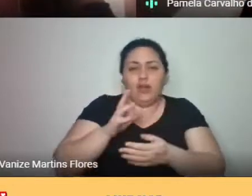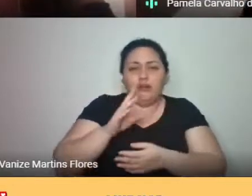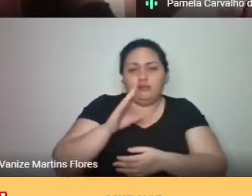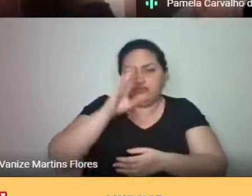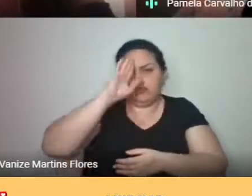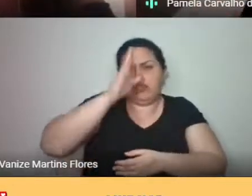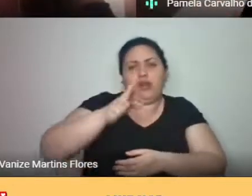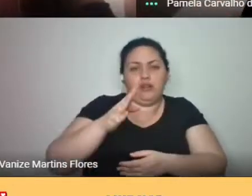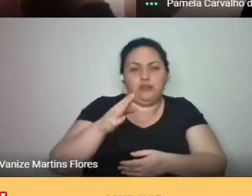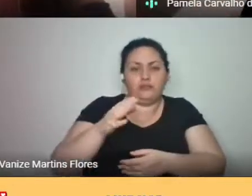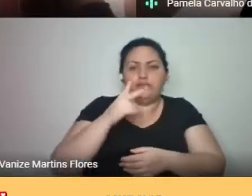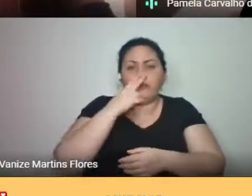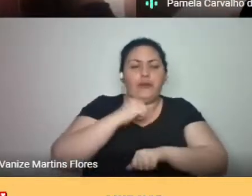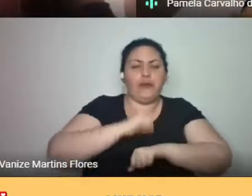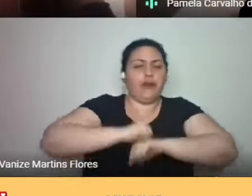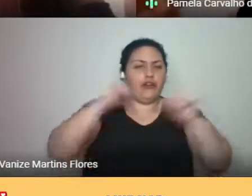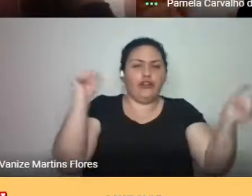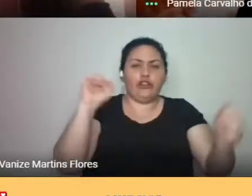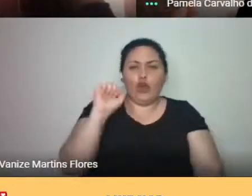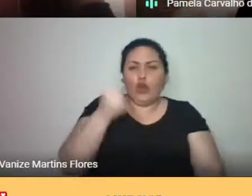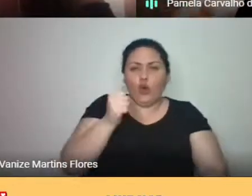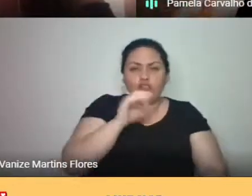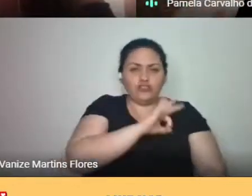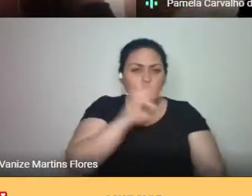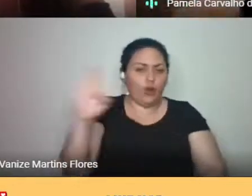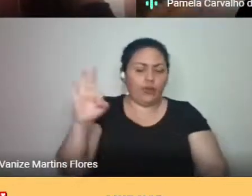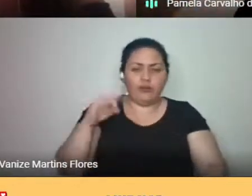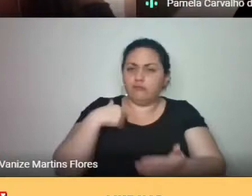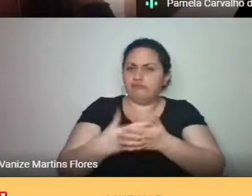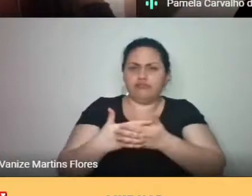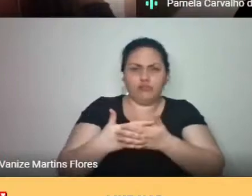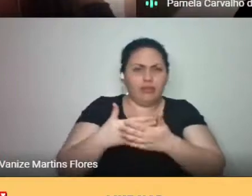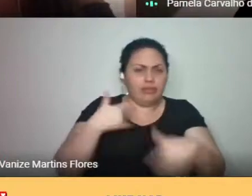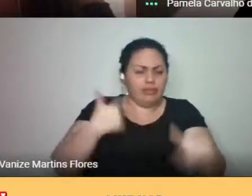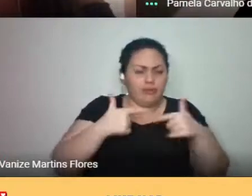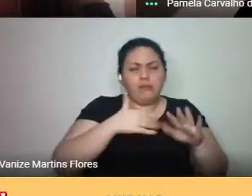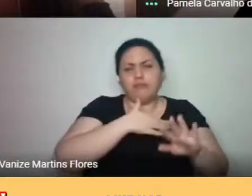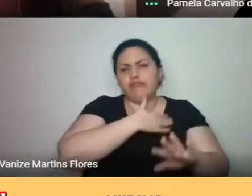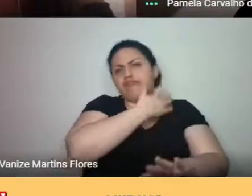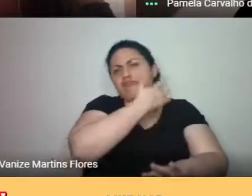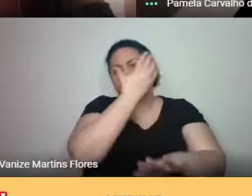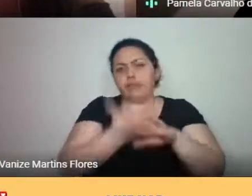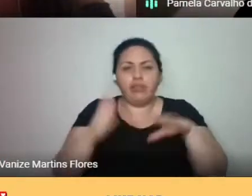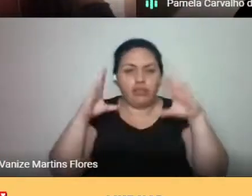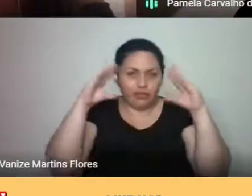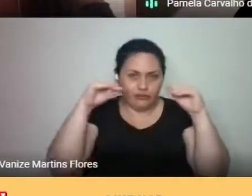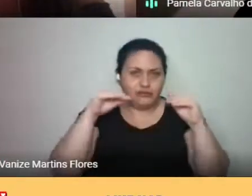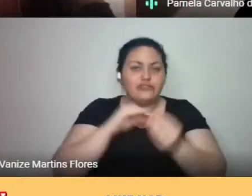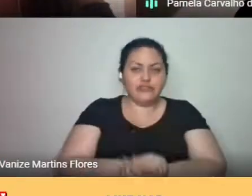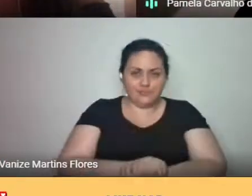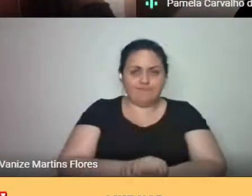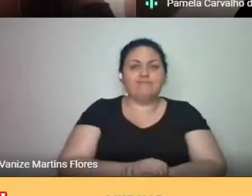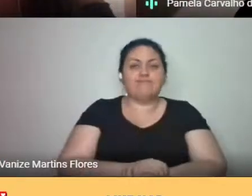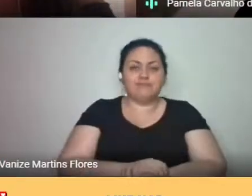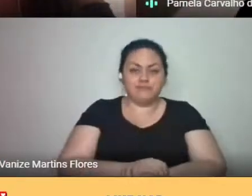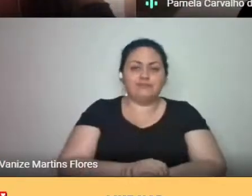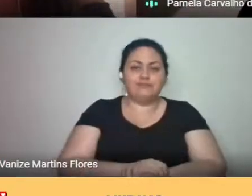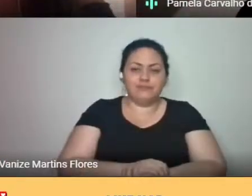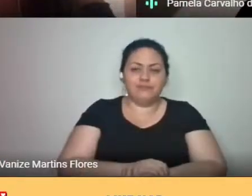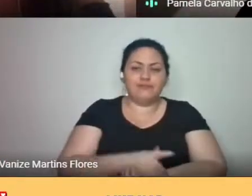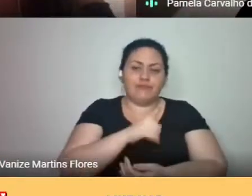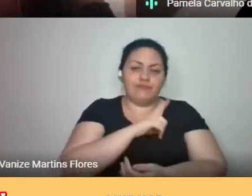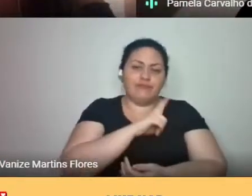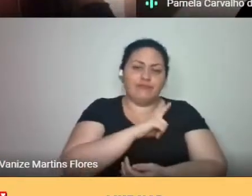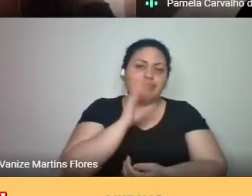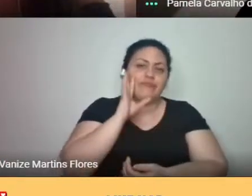às 8 da manhã e vai direto, às vezes até à noite, né? Algumas realidades vão ser assim,